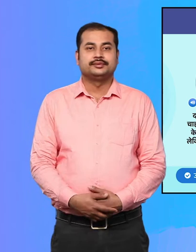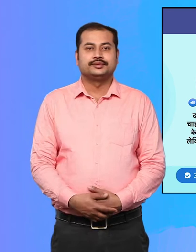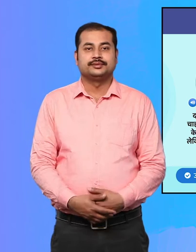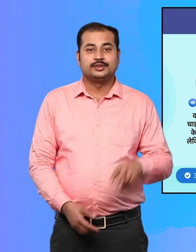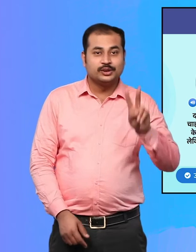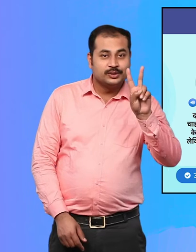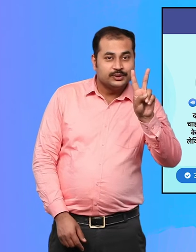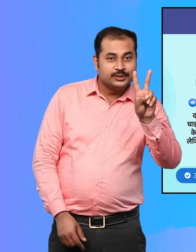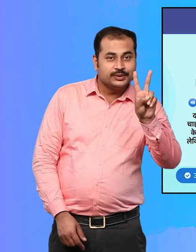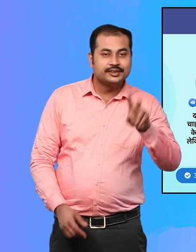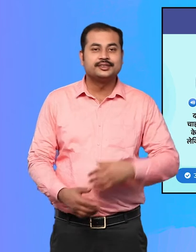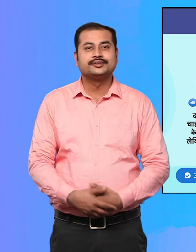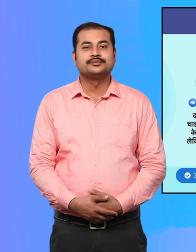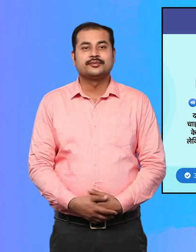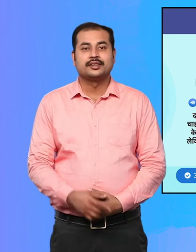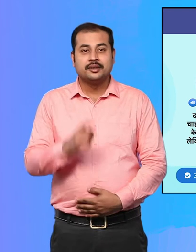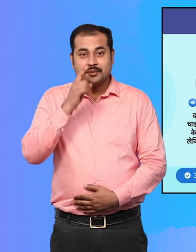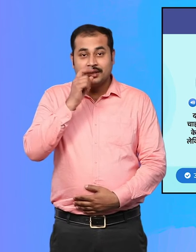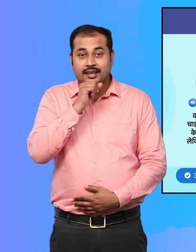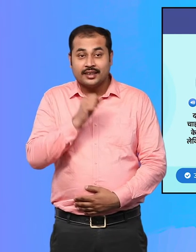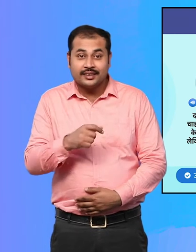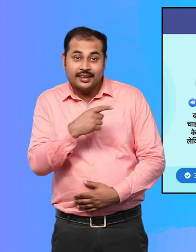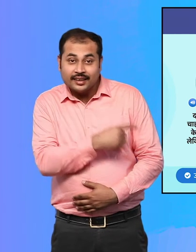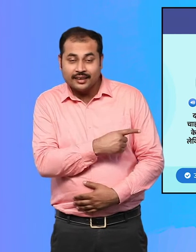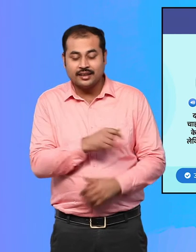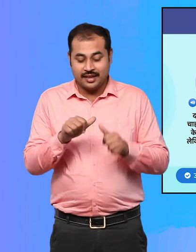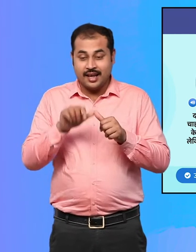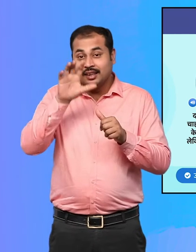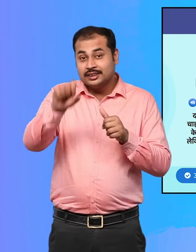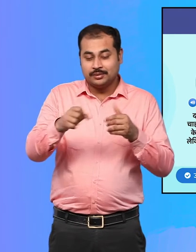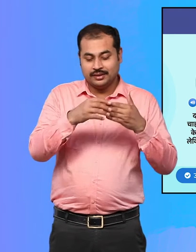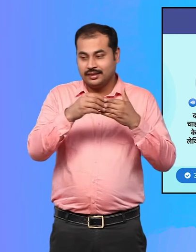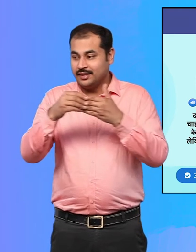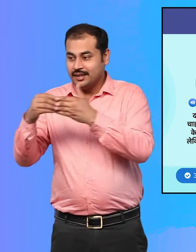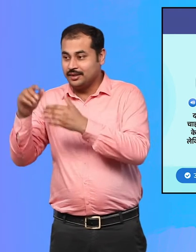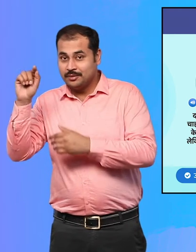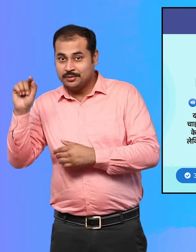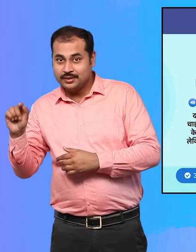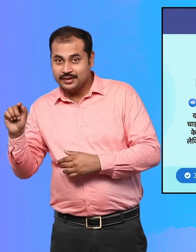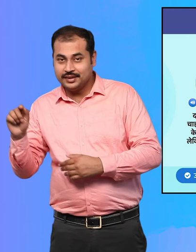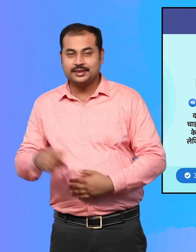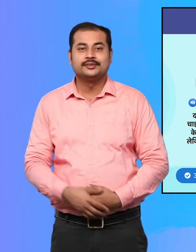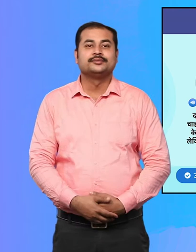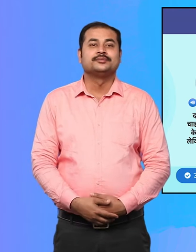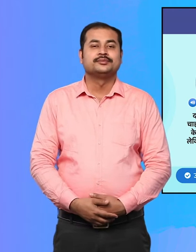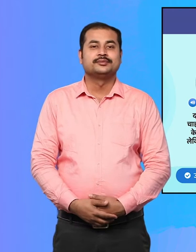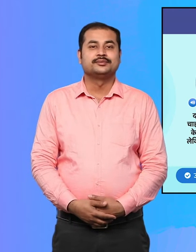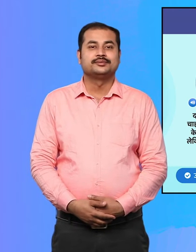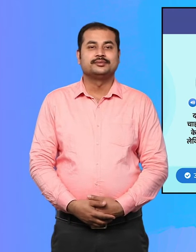कर दो कि दादी जी का मार्गदर्शन करते हुए उनकी छवि को सही सुरम्यता